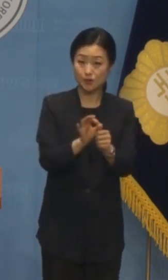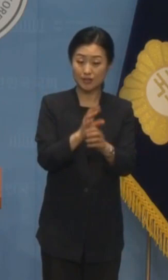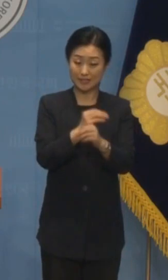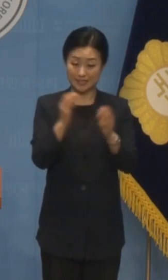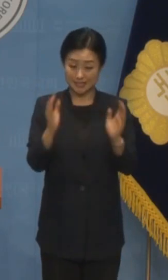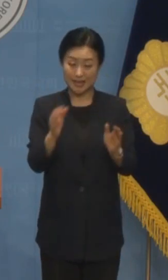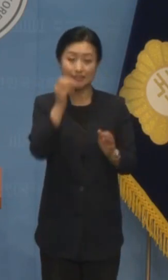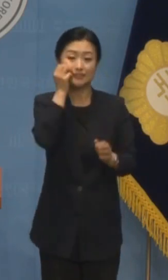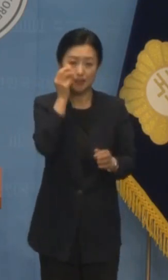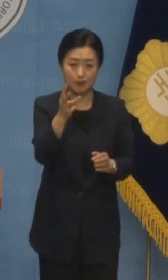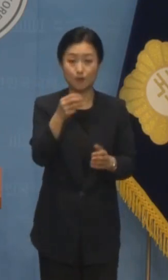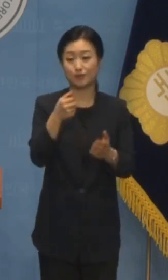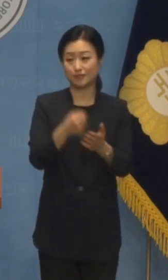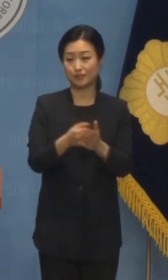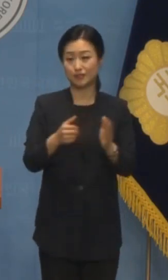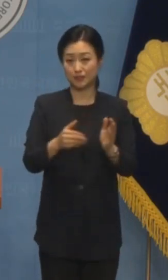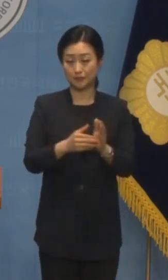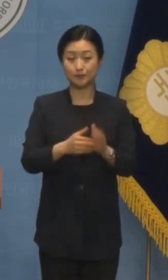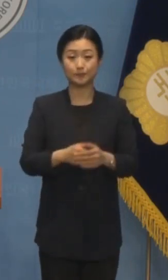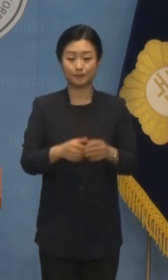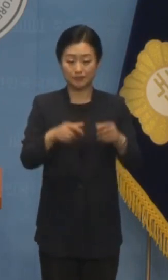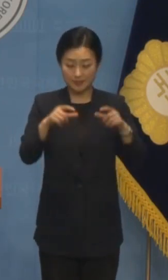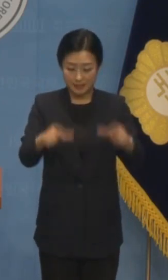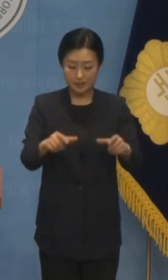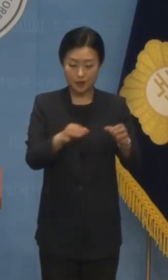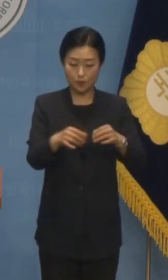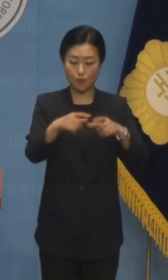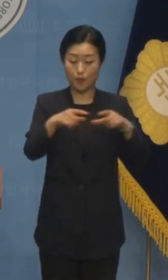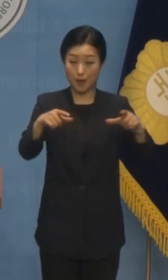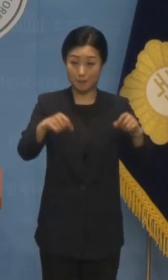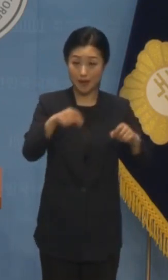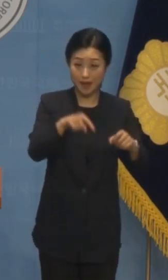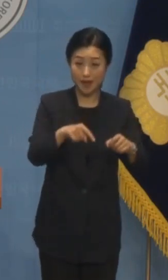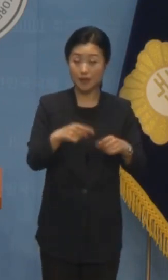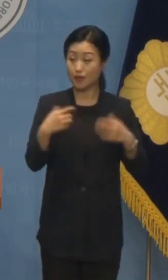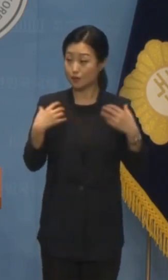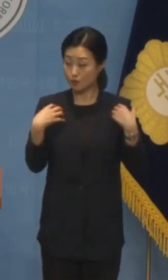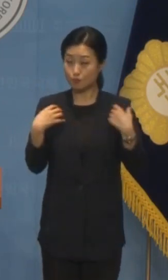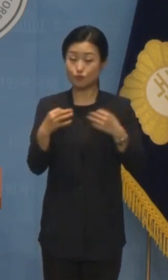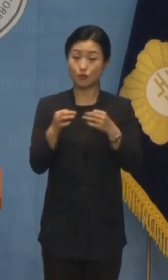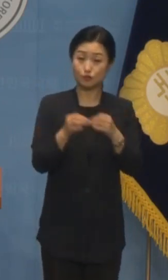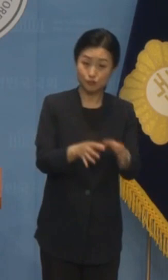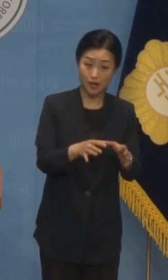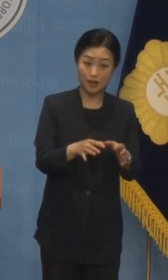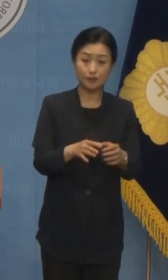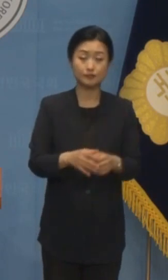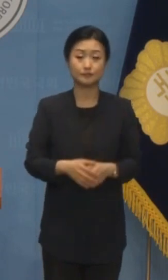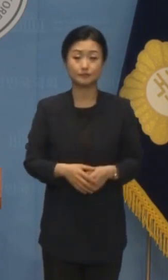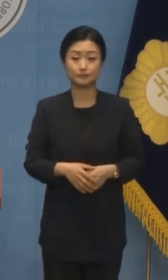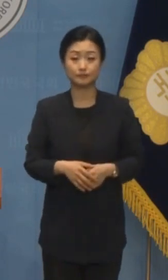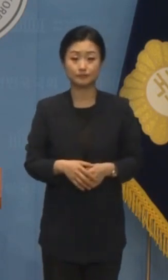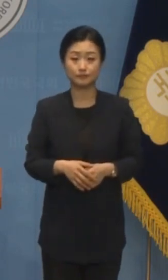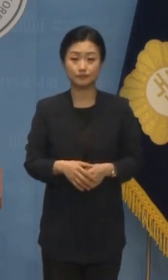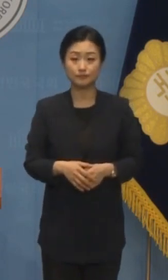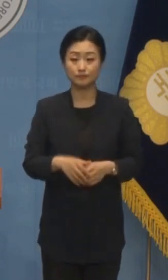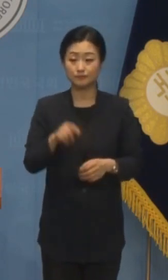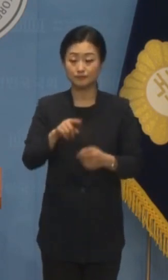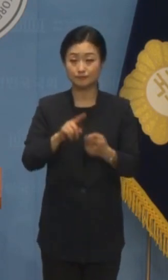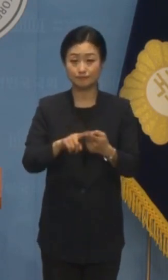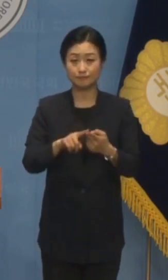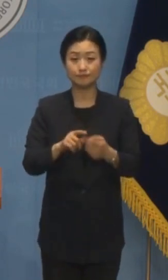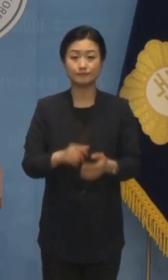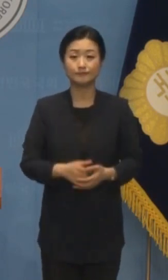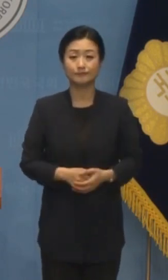정한 지역화폐 형태의 공적 이전입니다. 당연히 정부 투자가 재정승수 효과를 반감시킨다는 구축 효과도